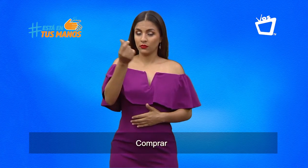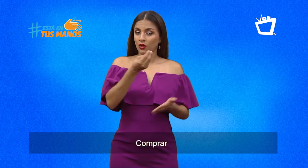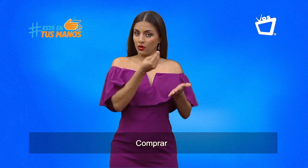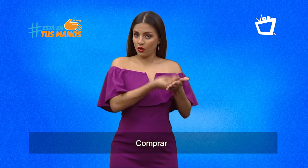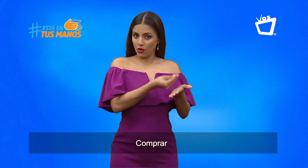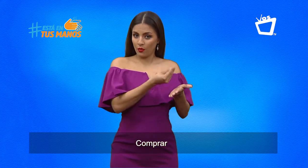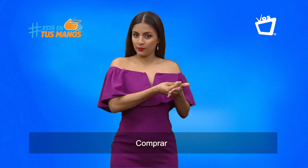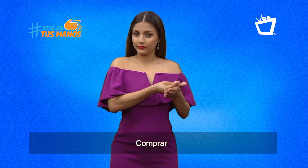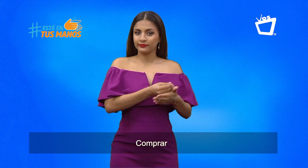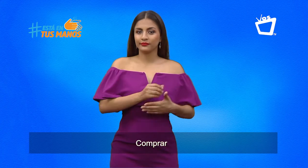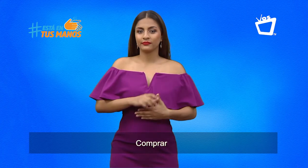comprar